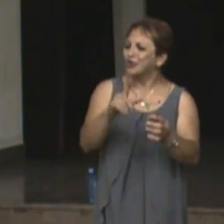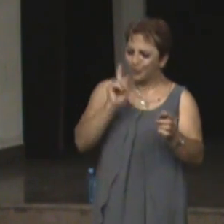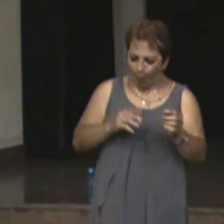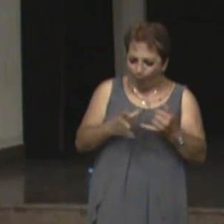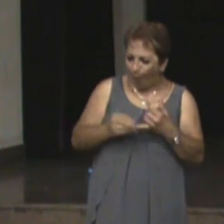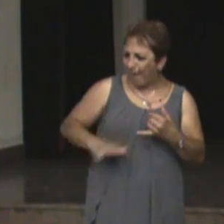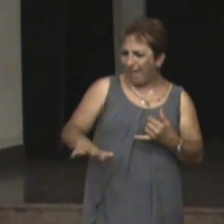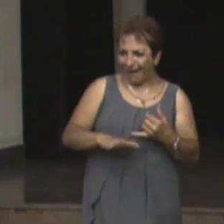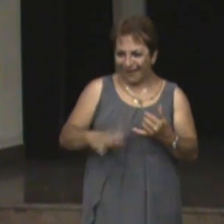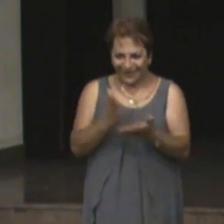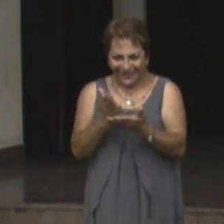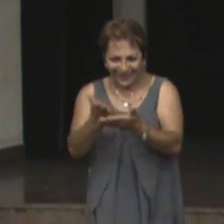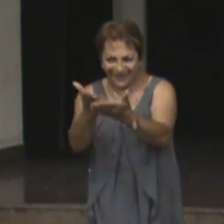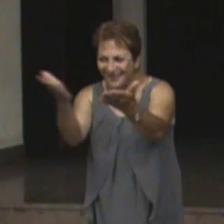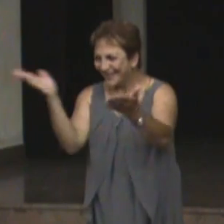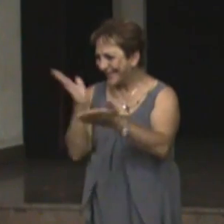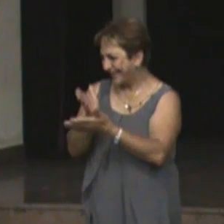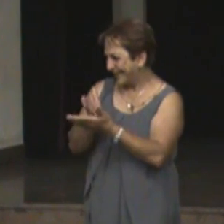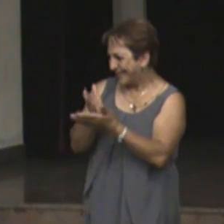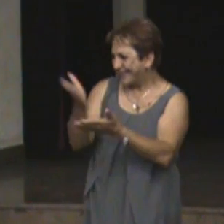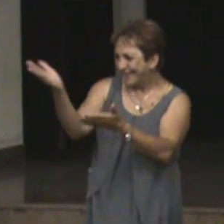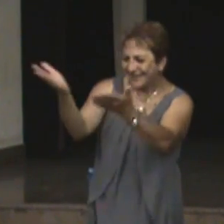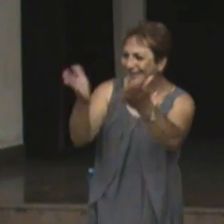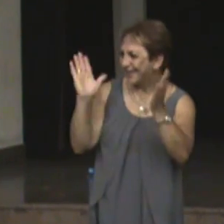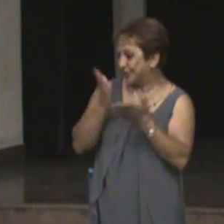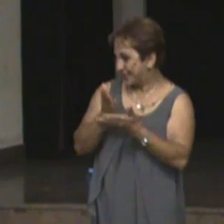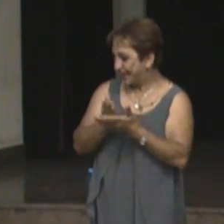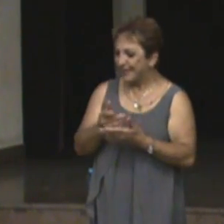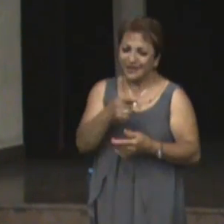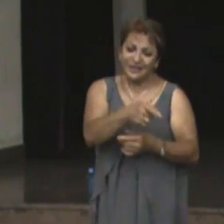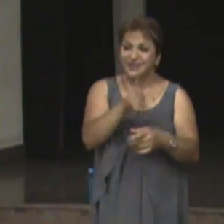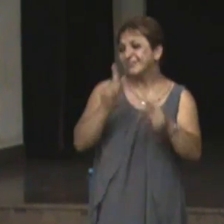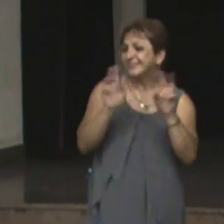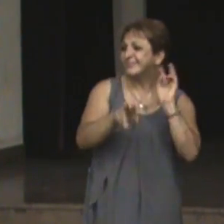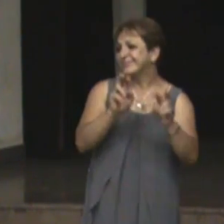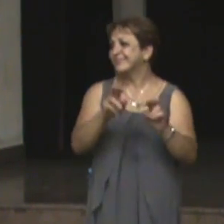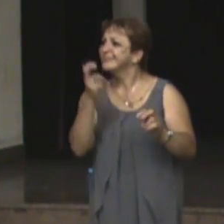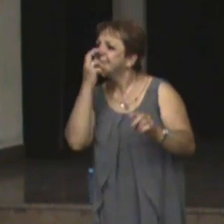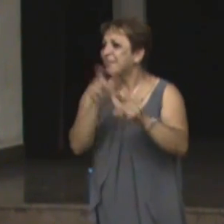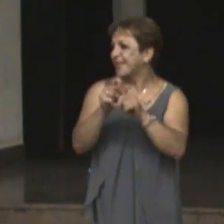առակն է պատմում մեզ և նաև տալիս է առակի բացատրությունը։